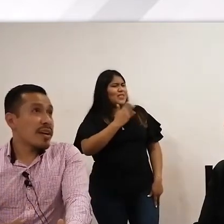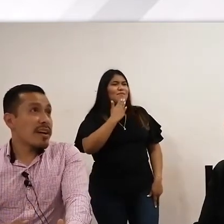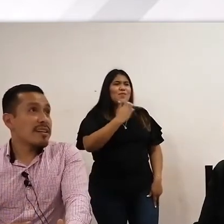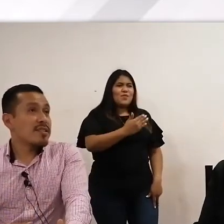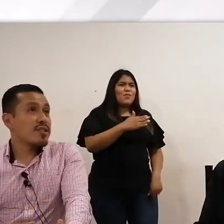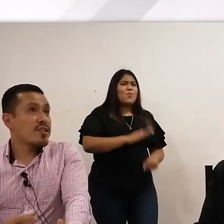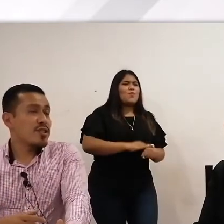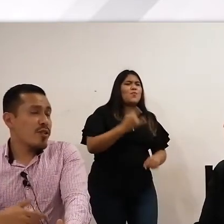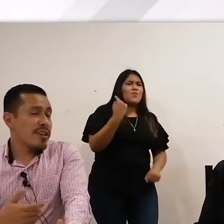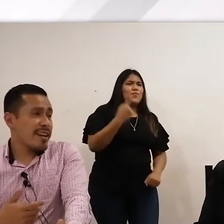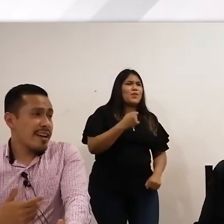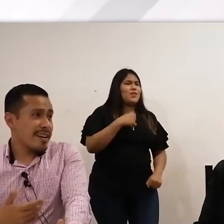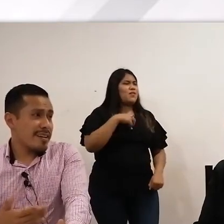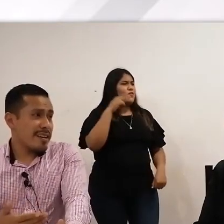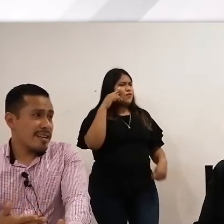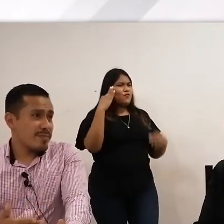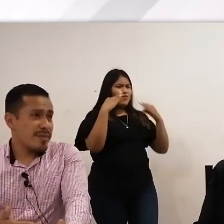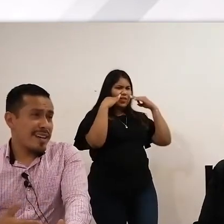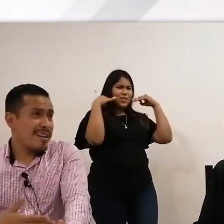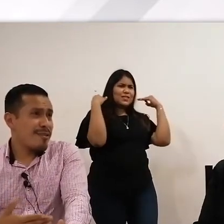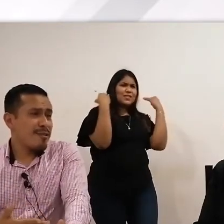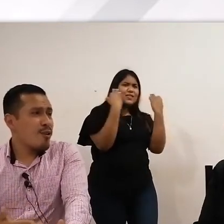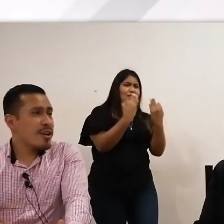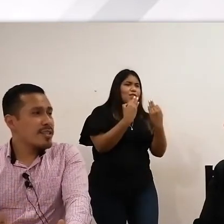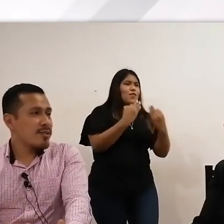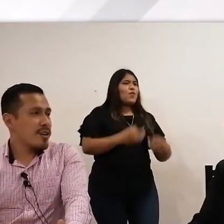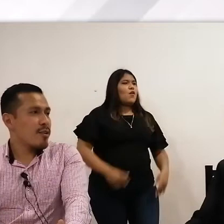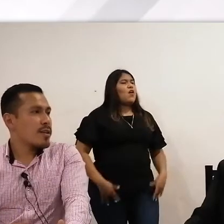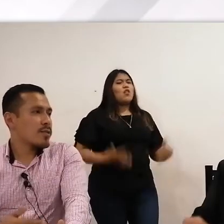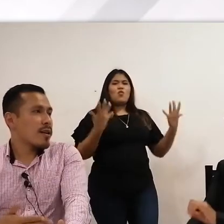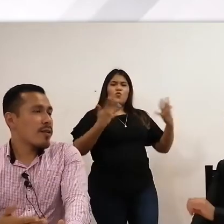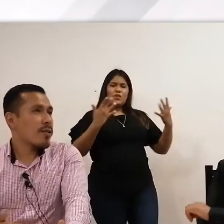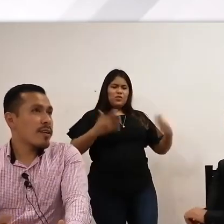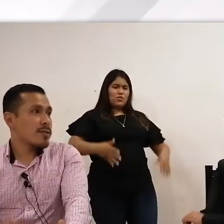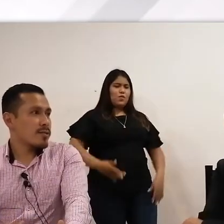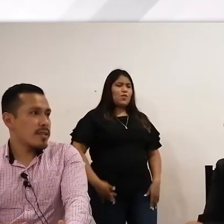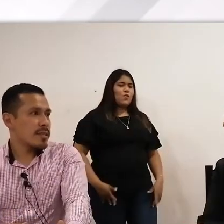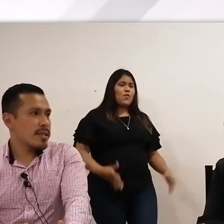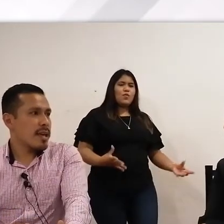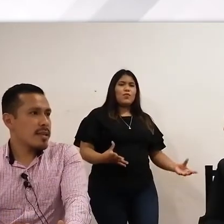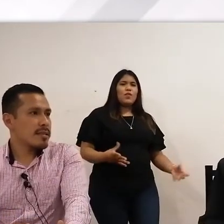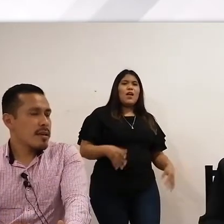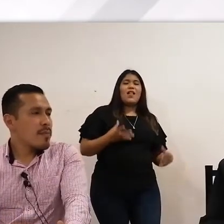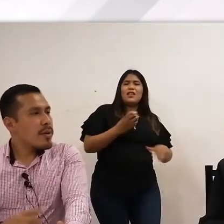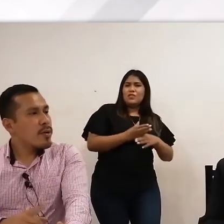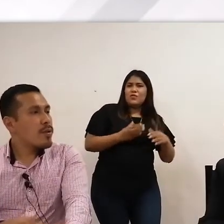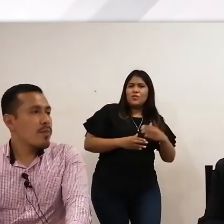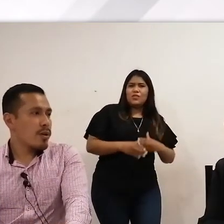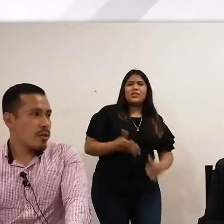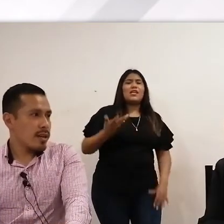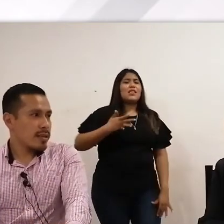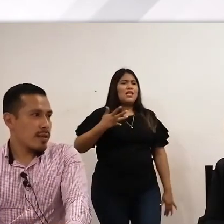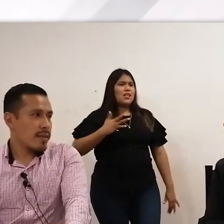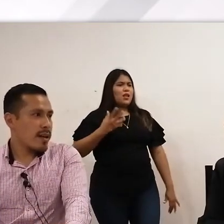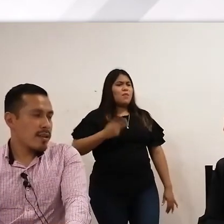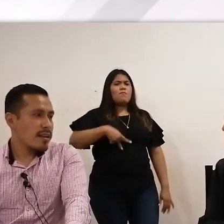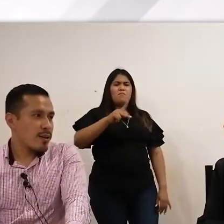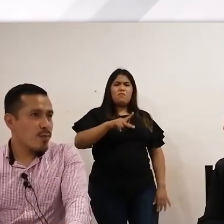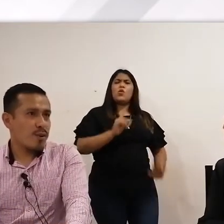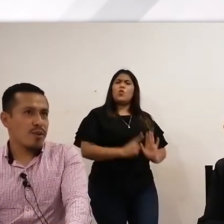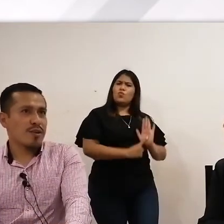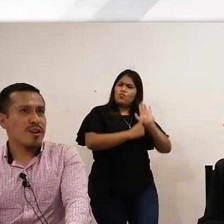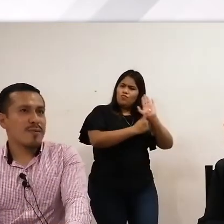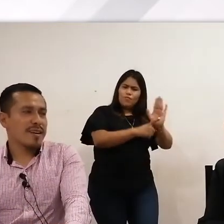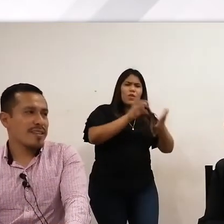satisfactorio porque yo dije, él lo hizo y lo hizo acorde a sus necesidades, pero cumplió con la actividad